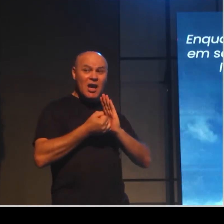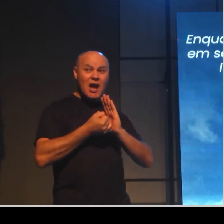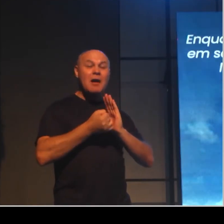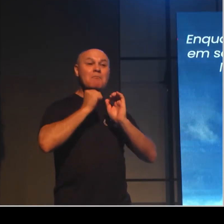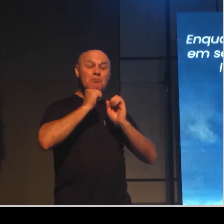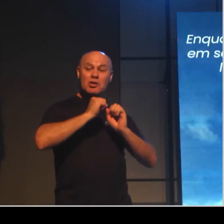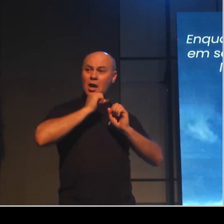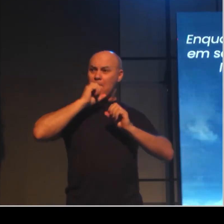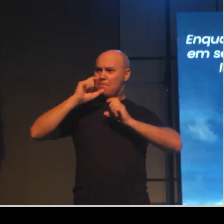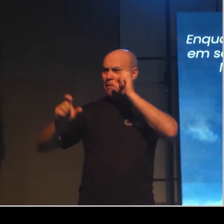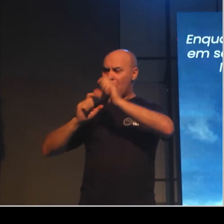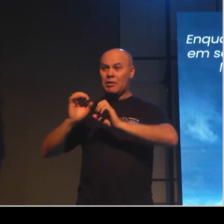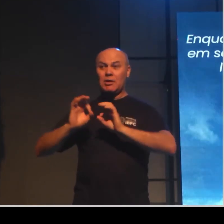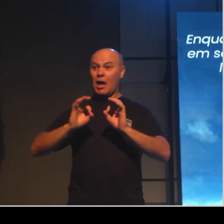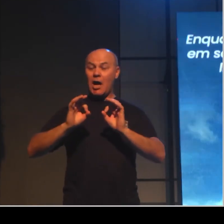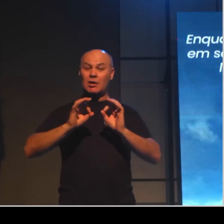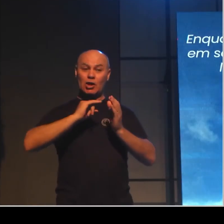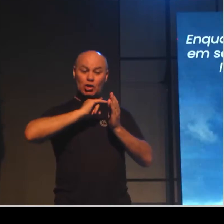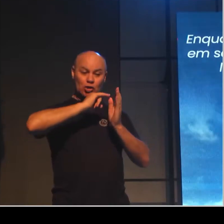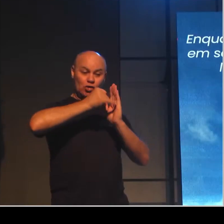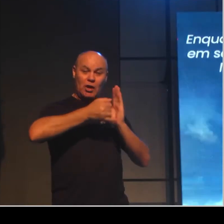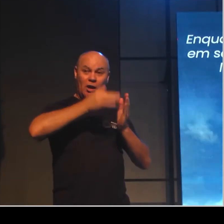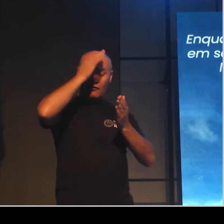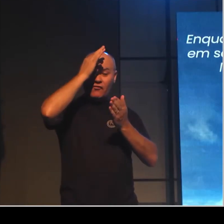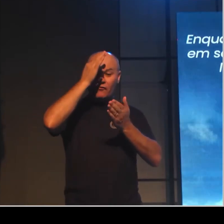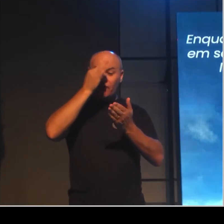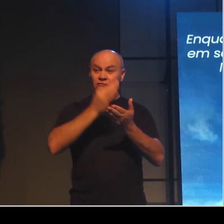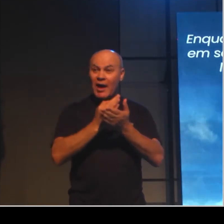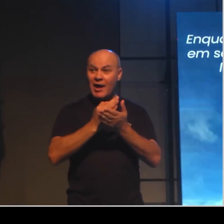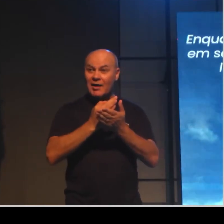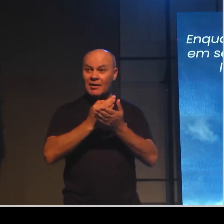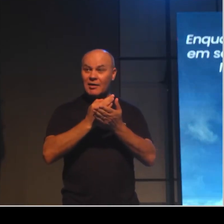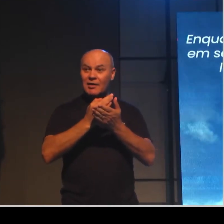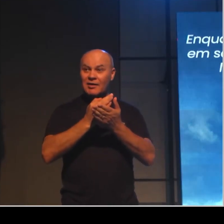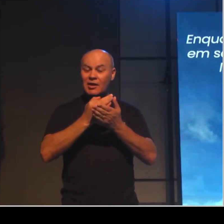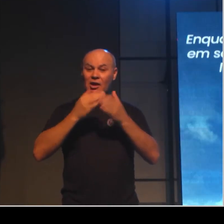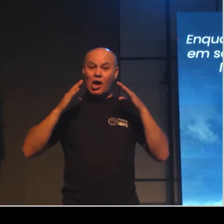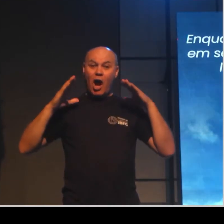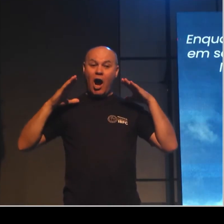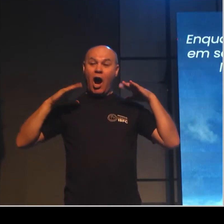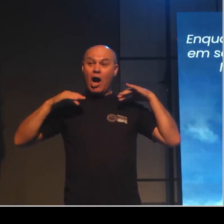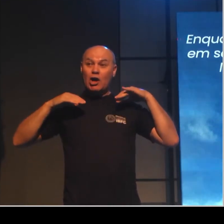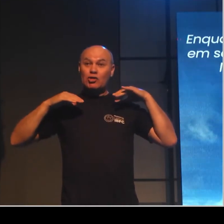na palavra de Deus. Você quer ser abençoado nesse novo ano?